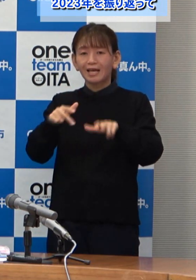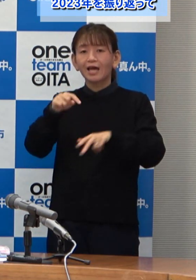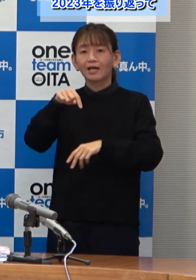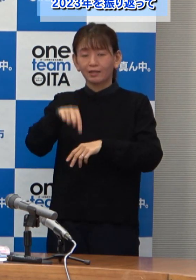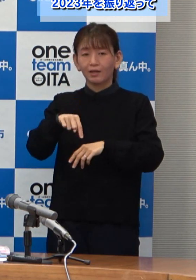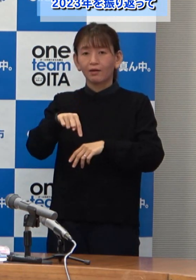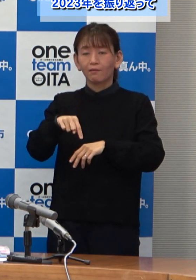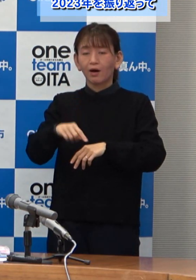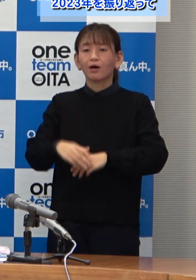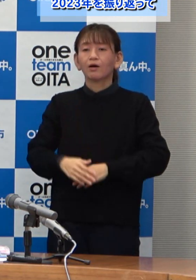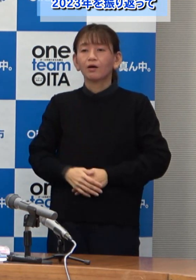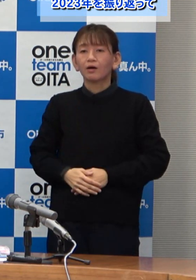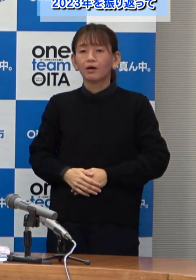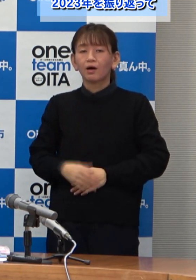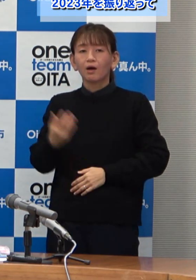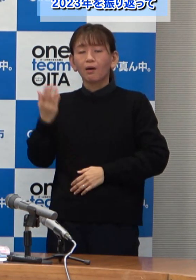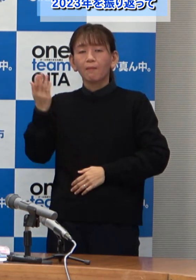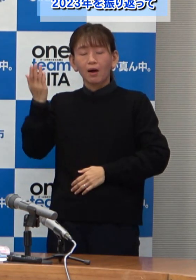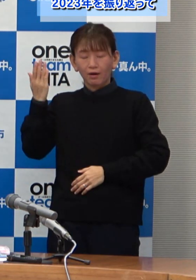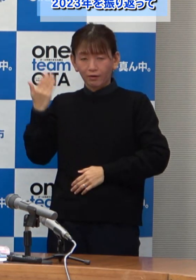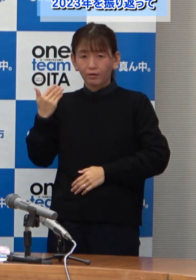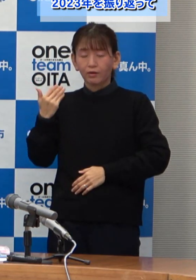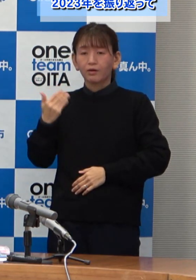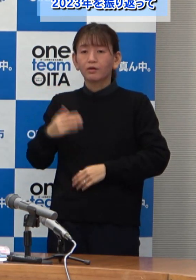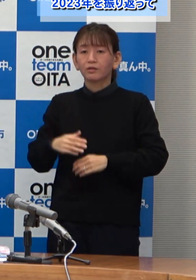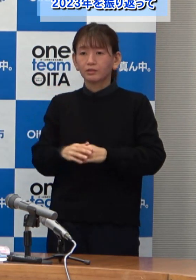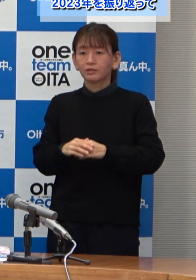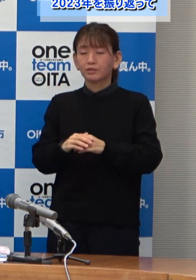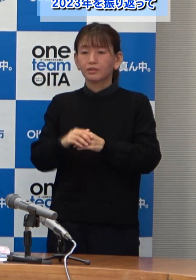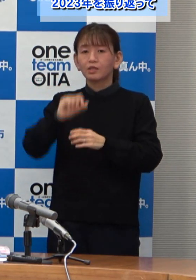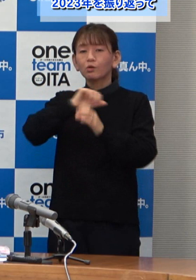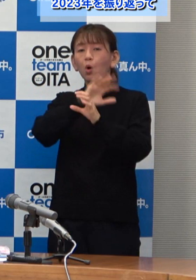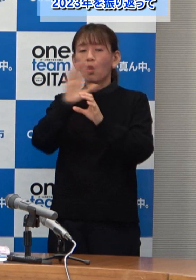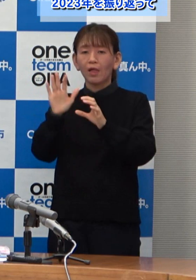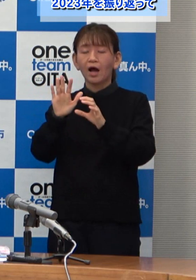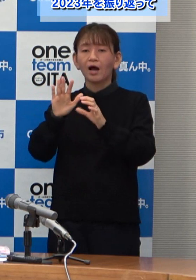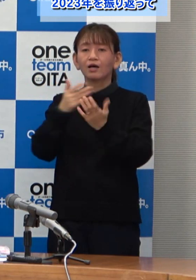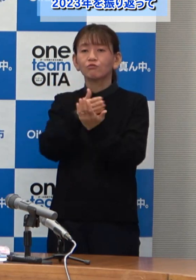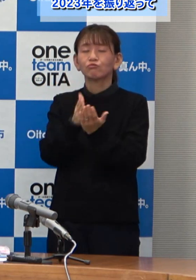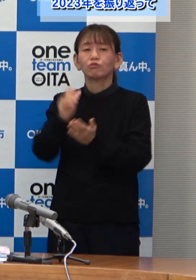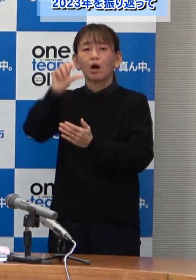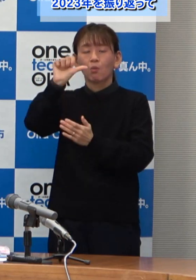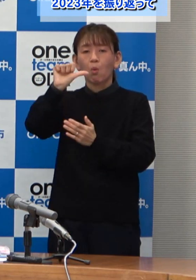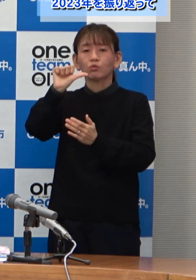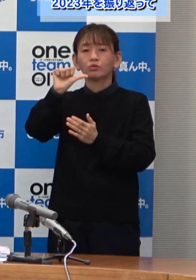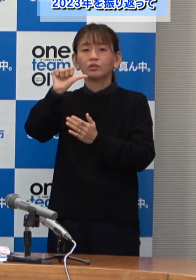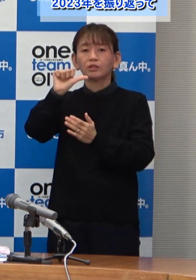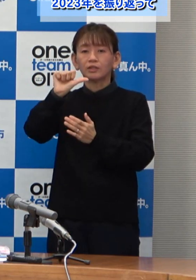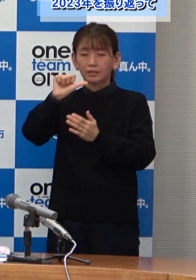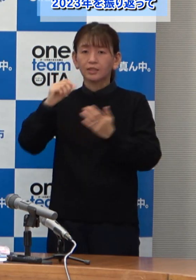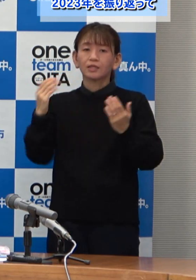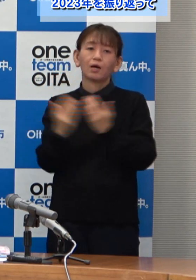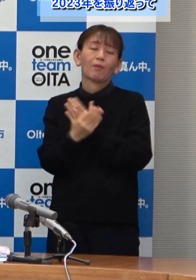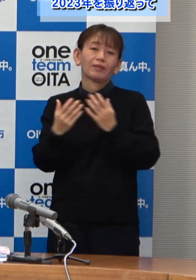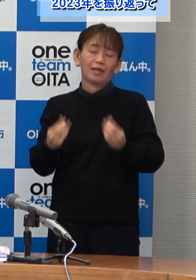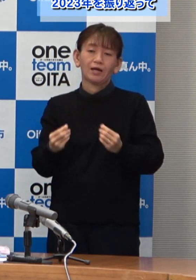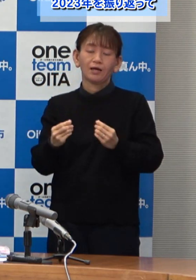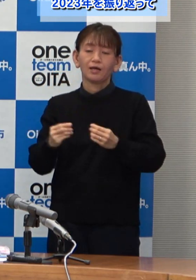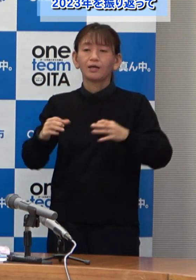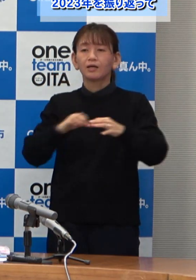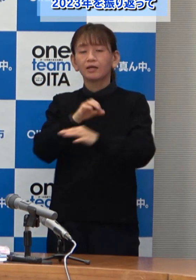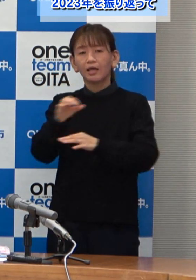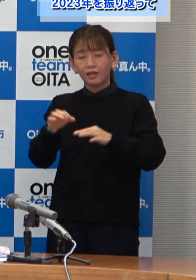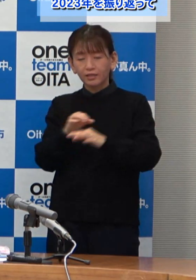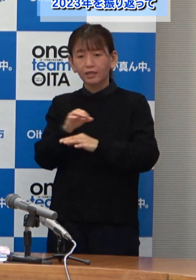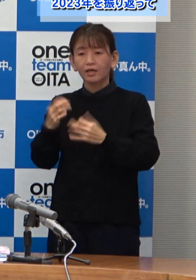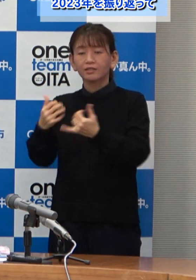コロナウイルス感染症が語類に移行されてま相当賑いが戻ってきたと経済的に